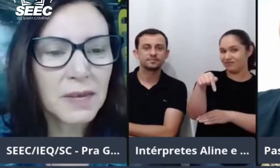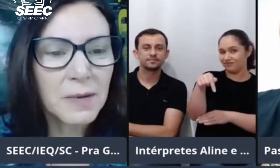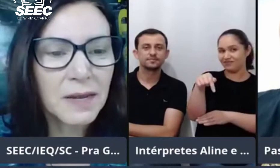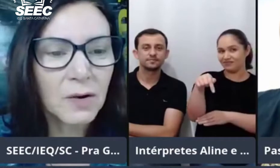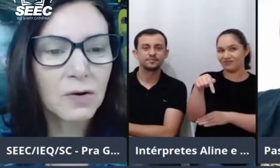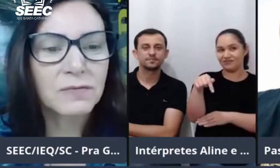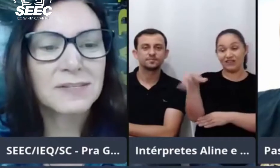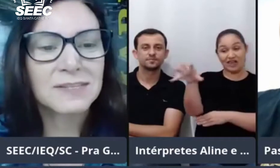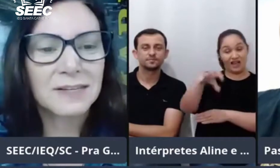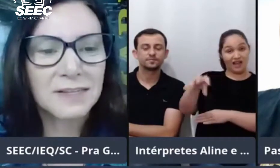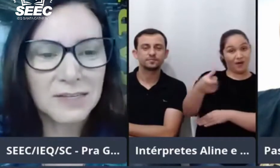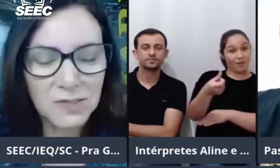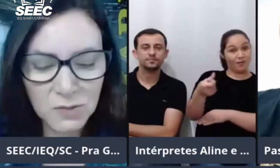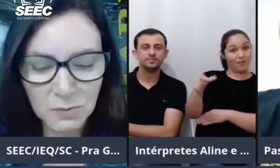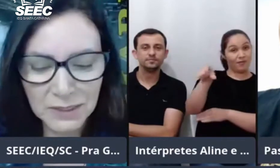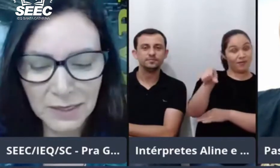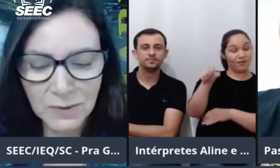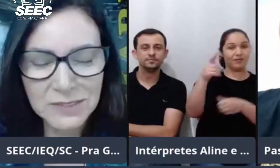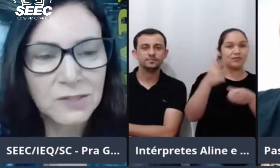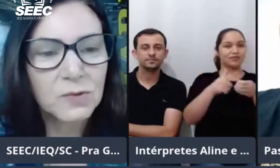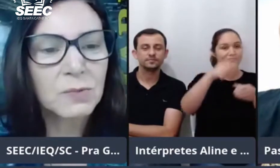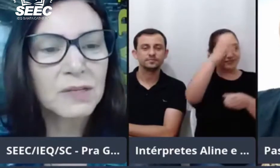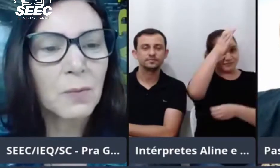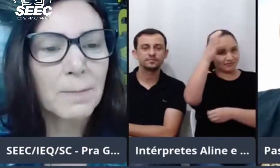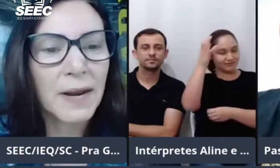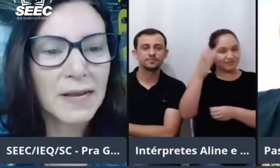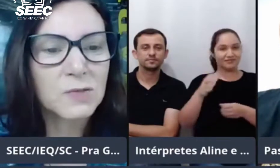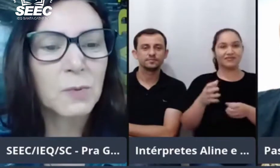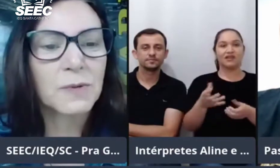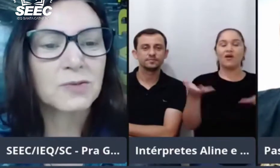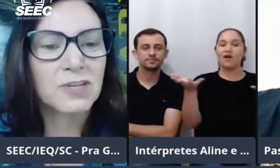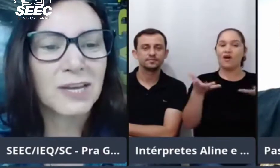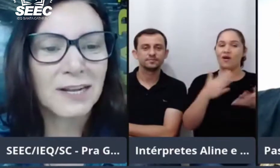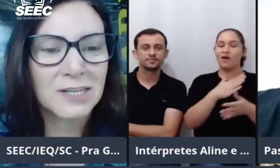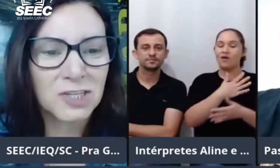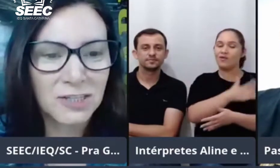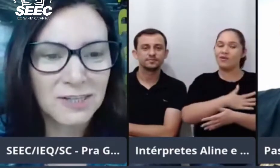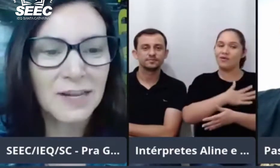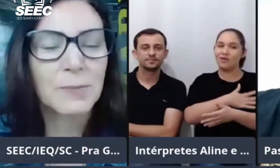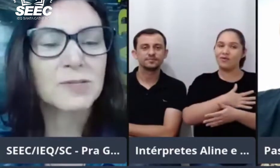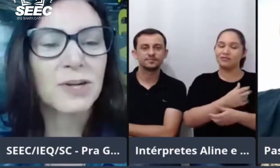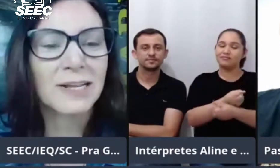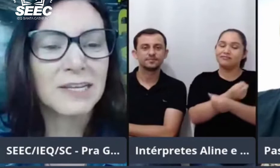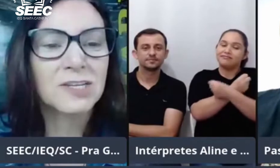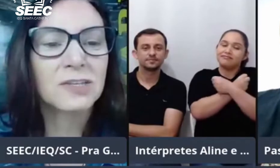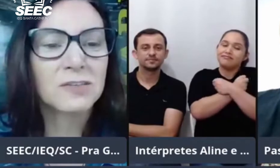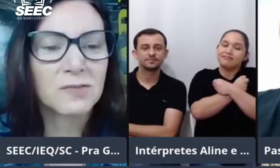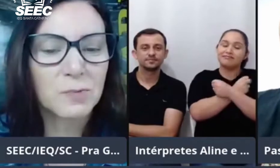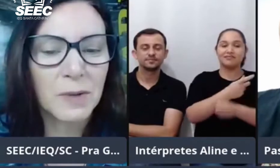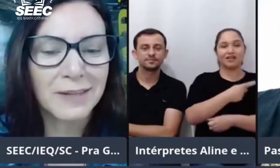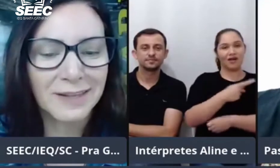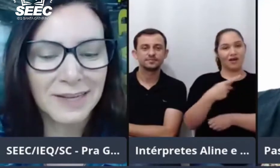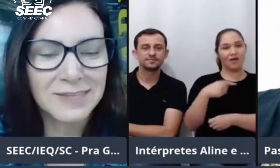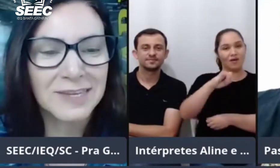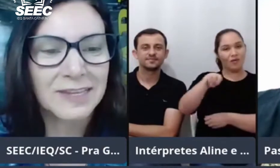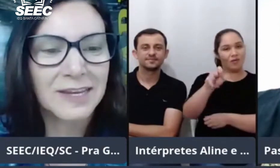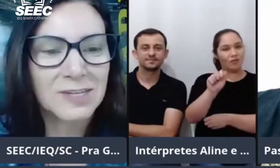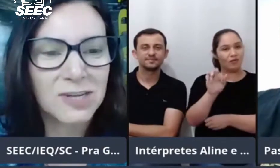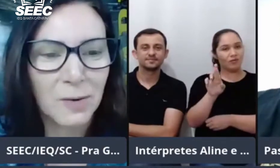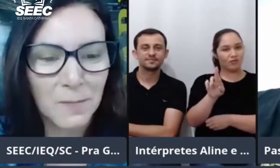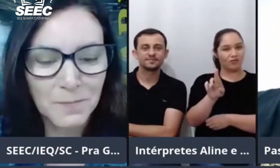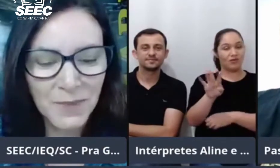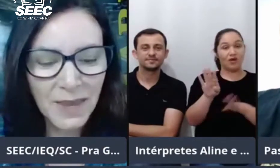região 669 da cidade de Criciúma. Quero, antes de tudo, mandar um abraço para o pastor Jair Alexandre, a pastora Lídia, que são os superintendentes